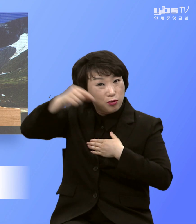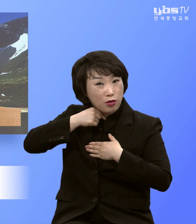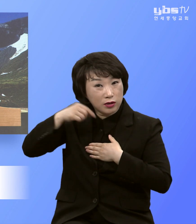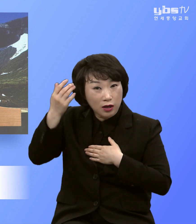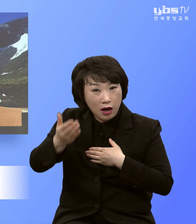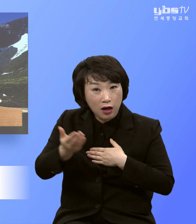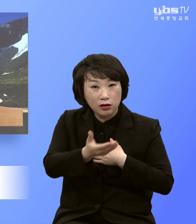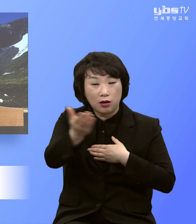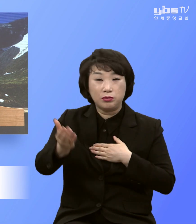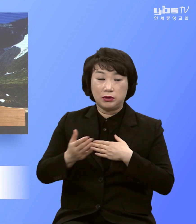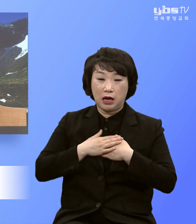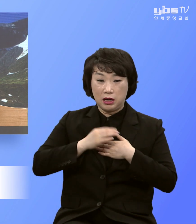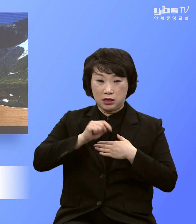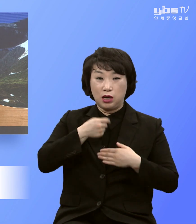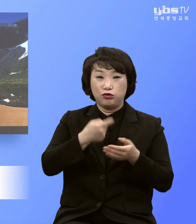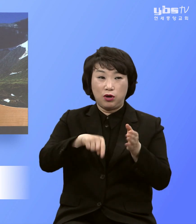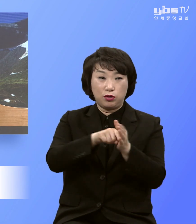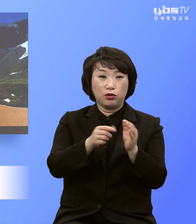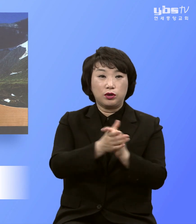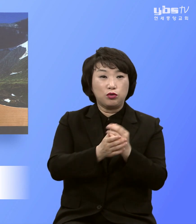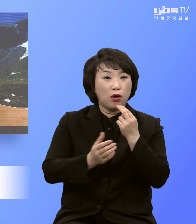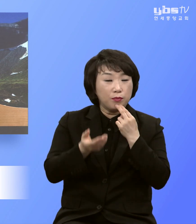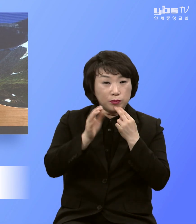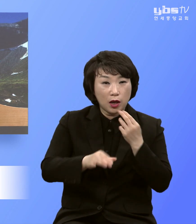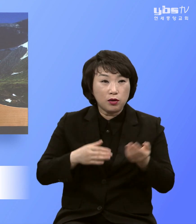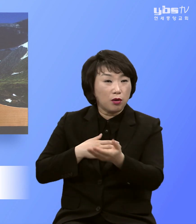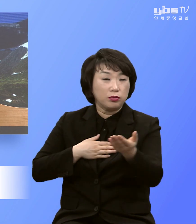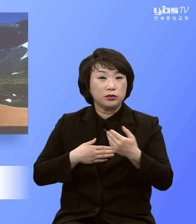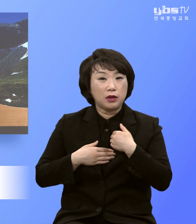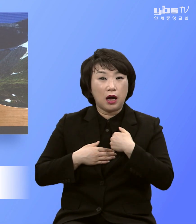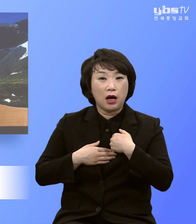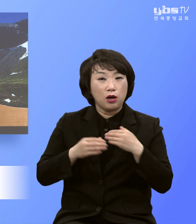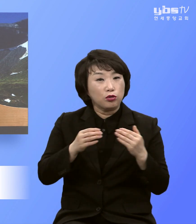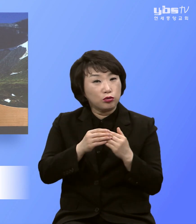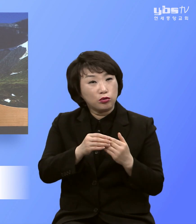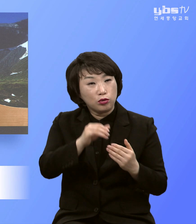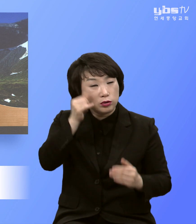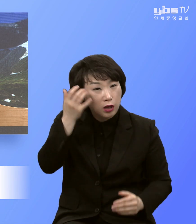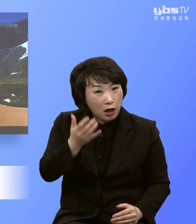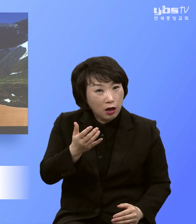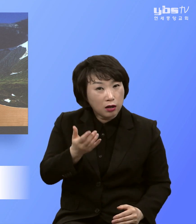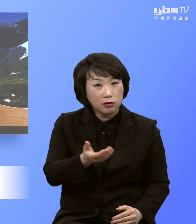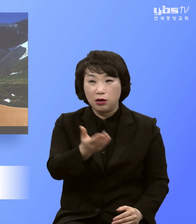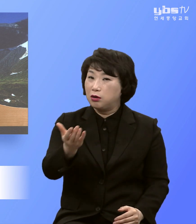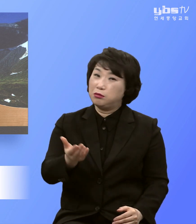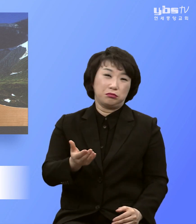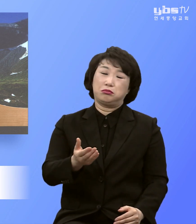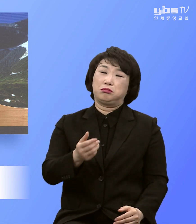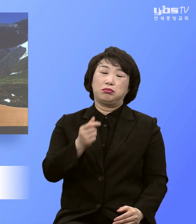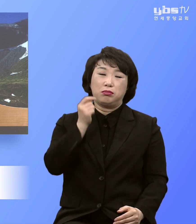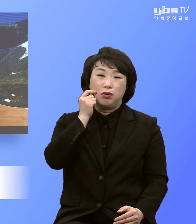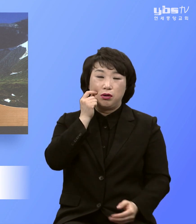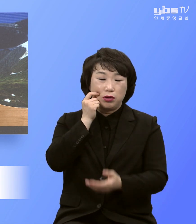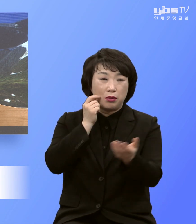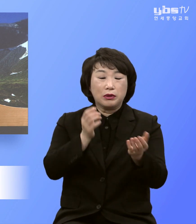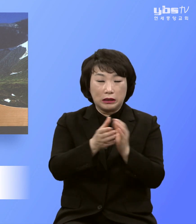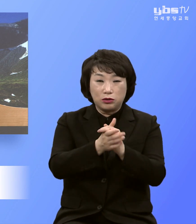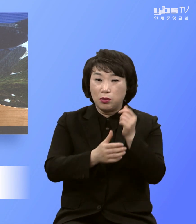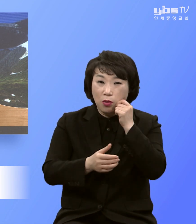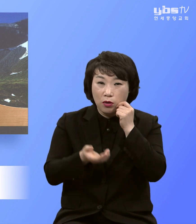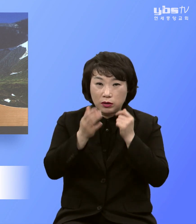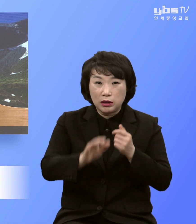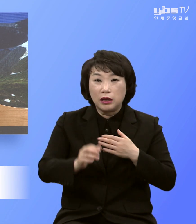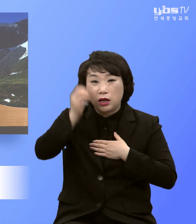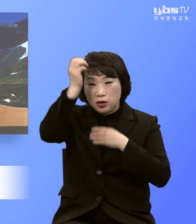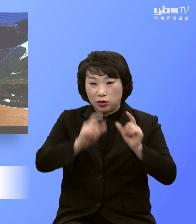바라며, 기도 정도도 못하고도 여러분들이 나를 경영할 수 있기 바라며, 기도 정도도 못하면서 내